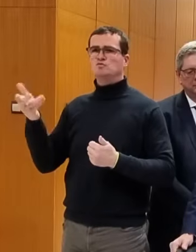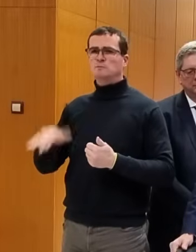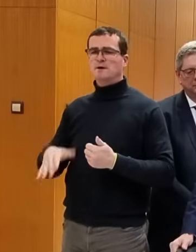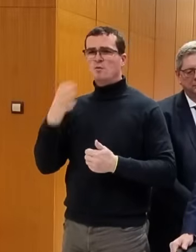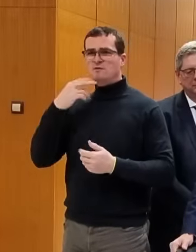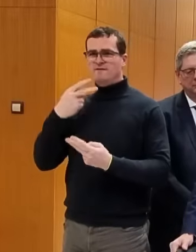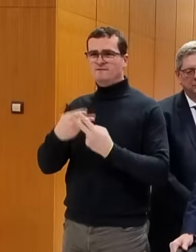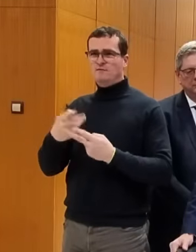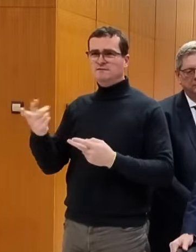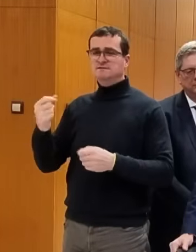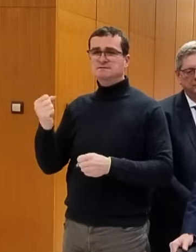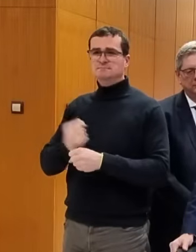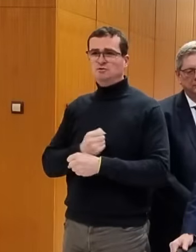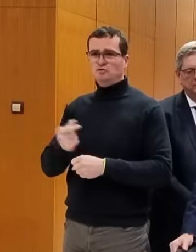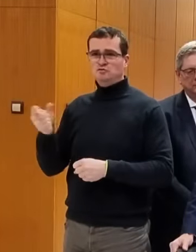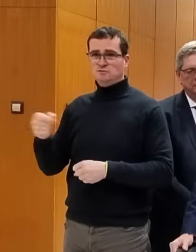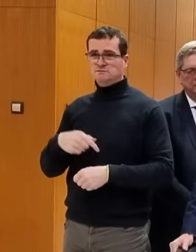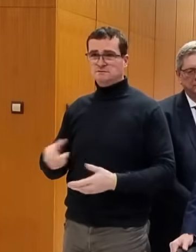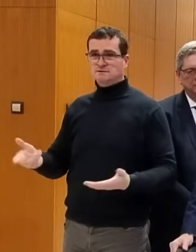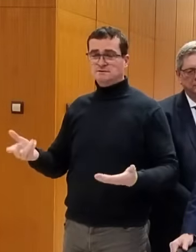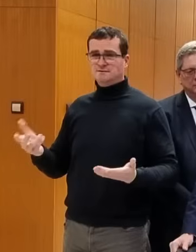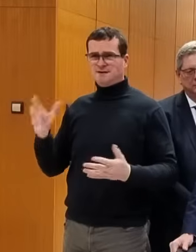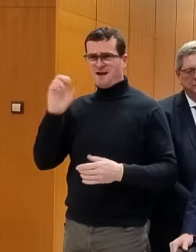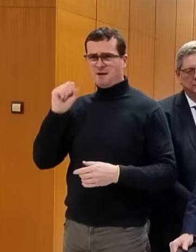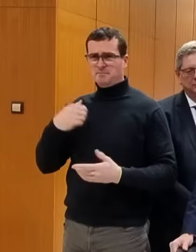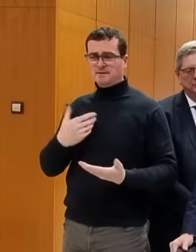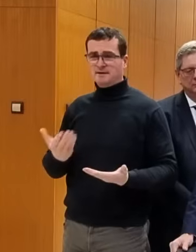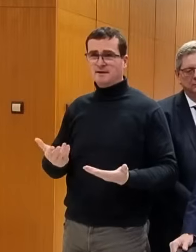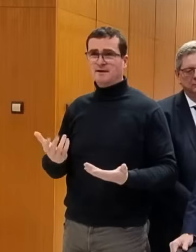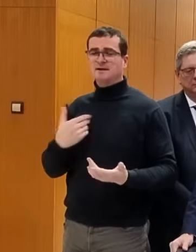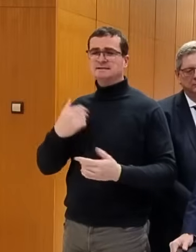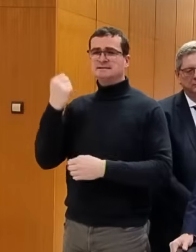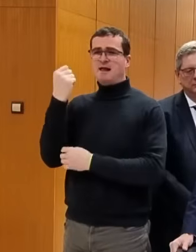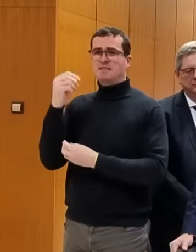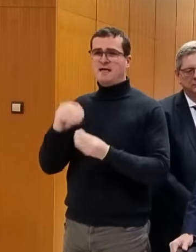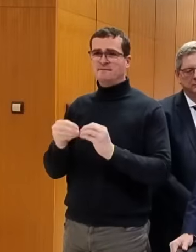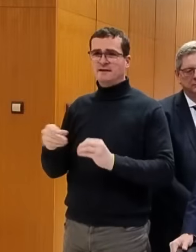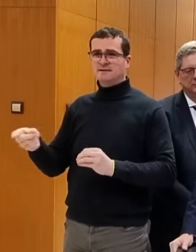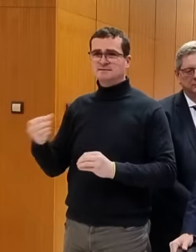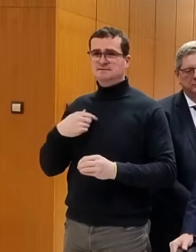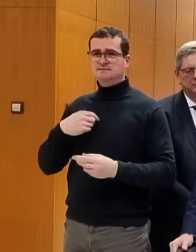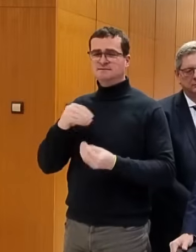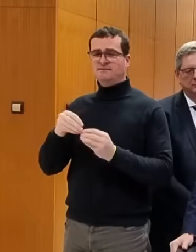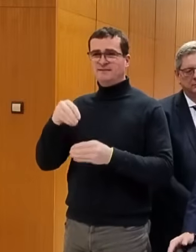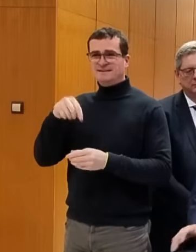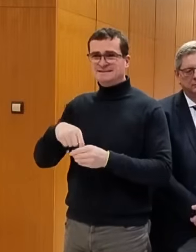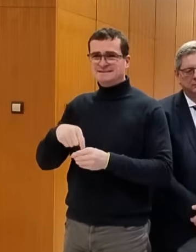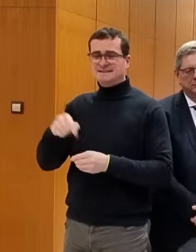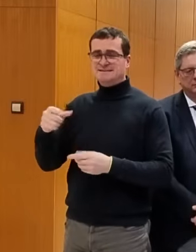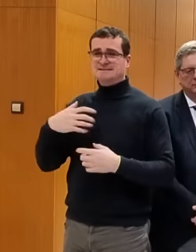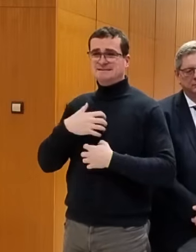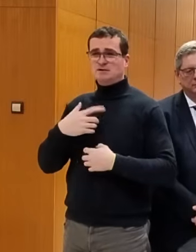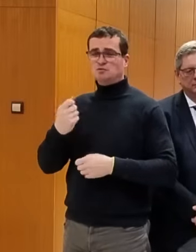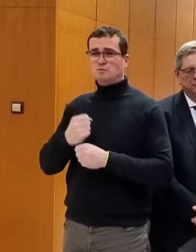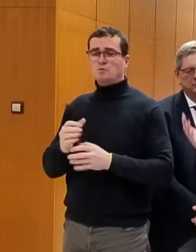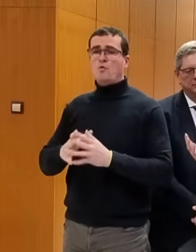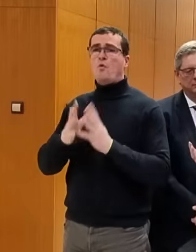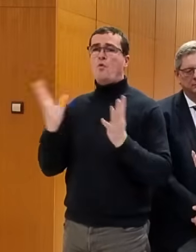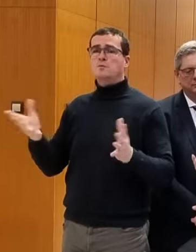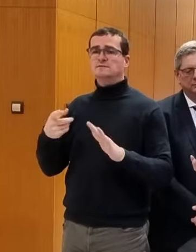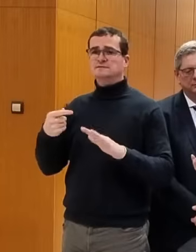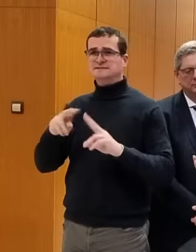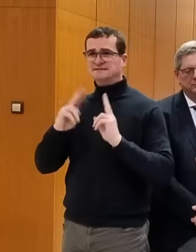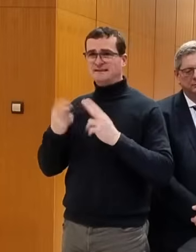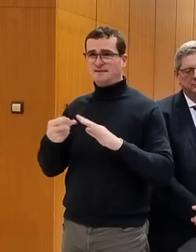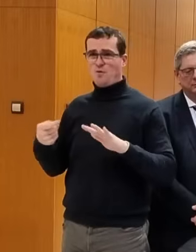vo väzniciach pre zbytočnosti. Rozumiete, pán redaktor, ako základná vec je, že vo veci, ktoré sa snažili urobiť obrovský svoj